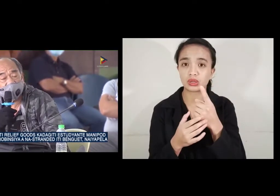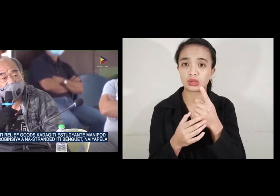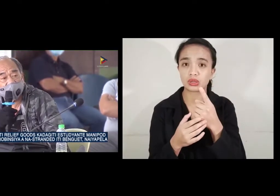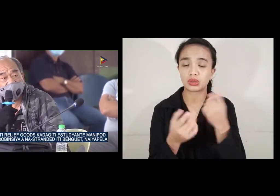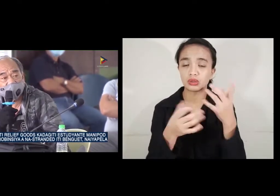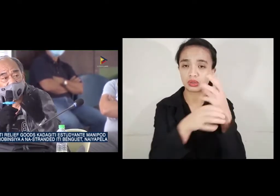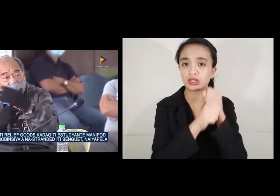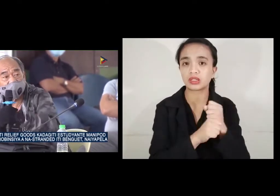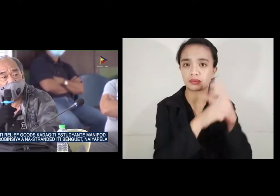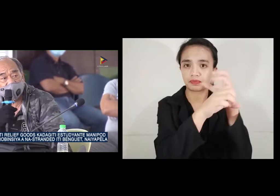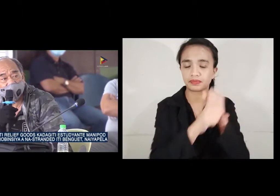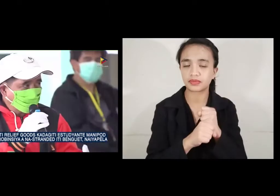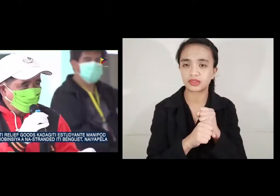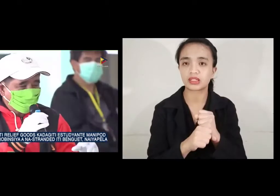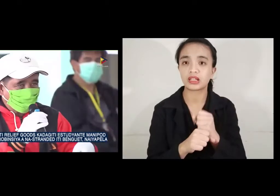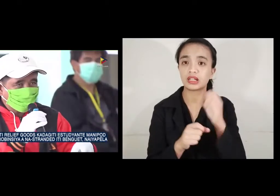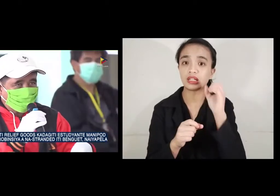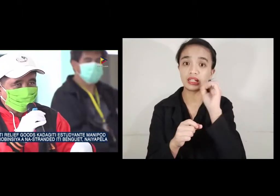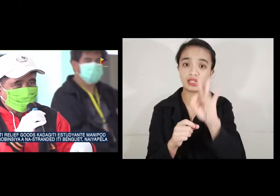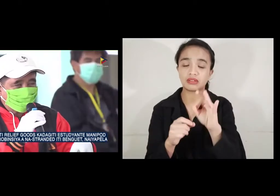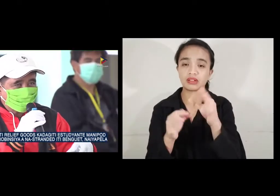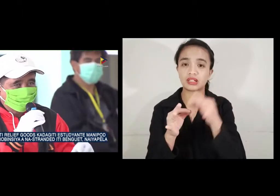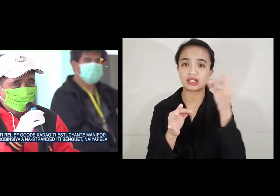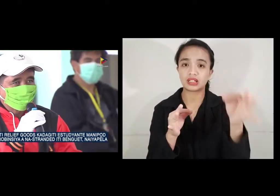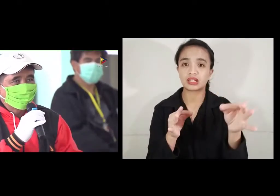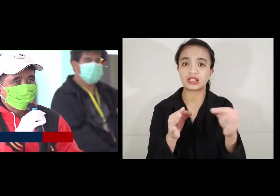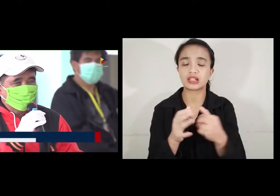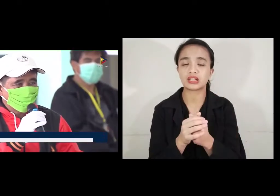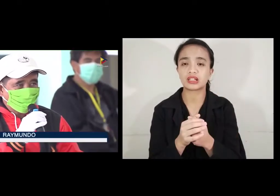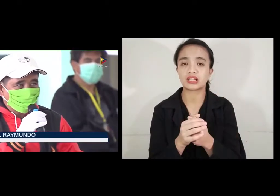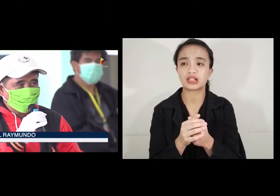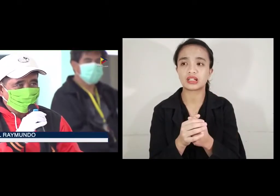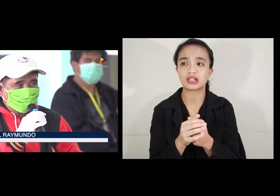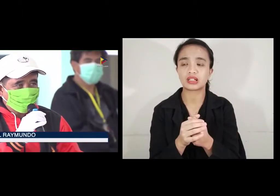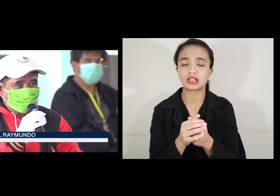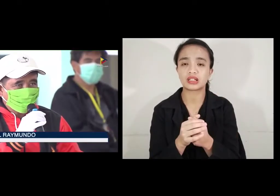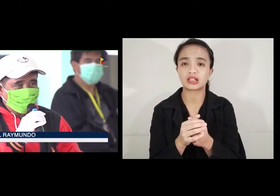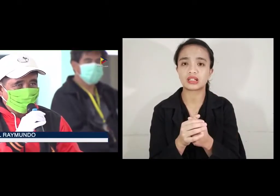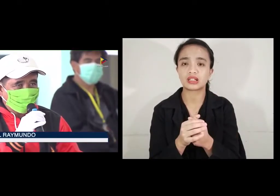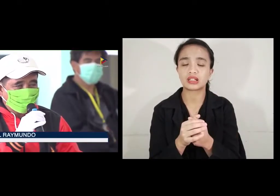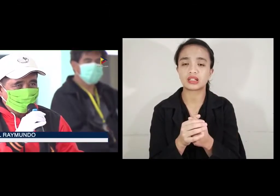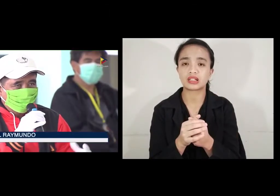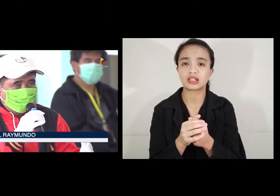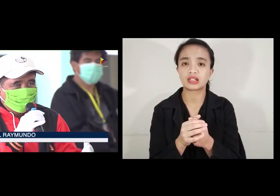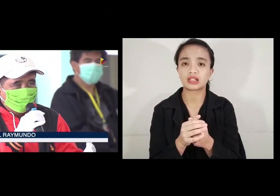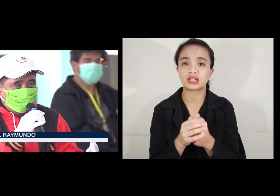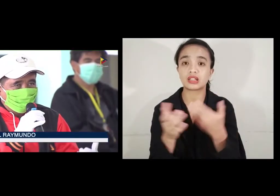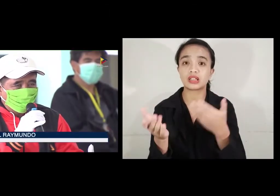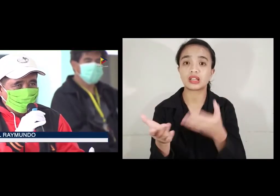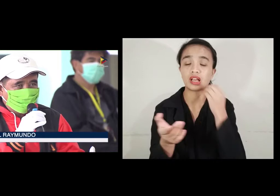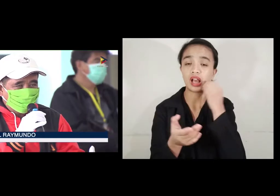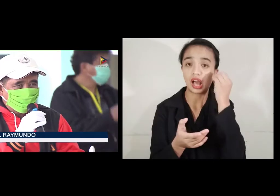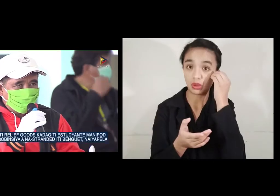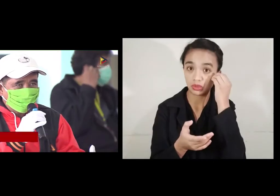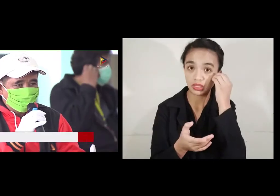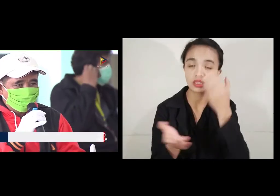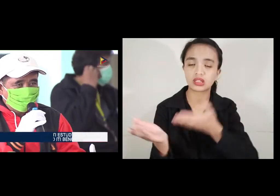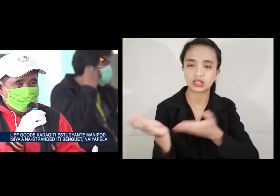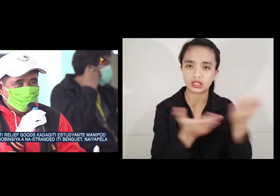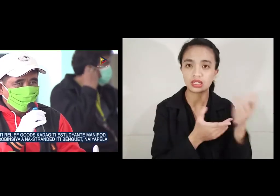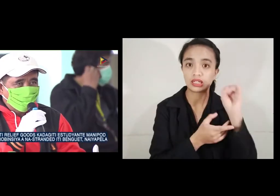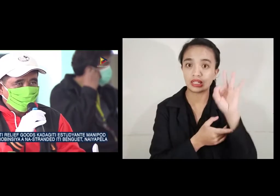mang alati what mutra nga mai-extend nagtutulag kami piman ije nga iawit ni